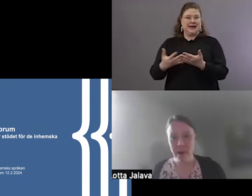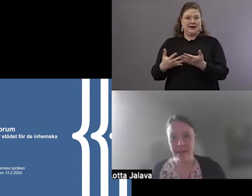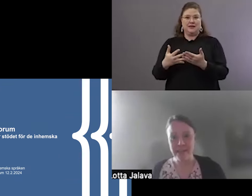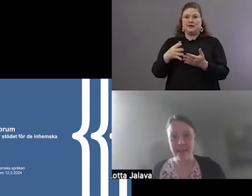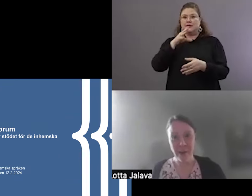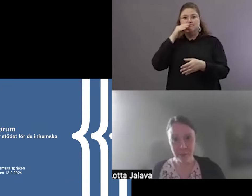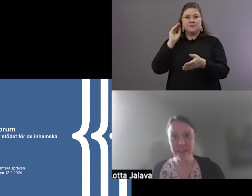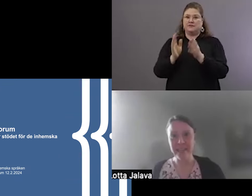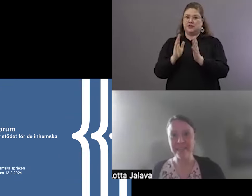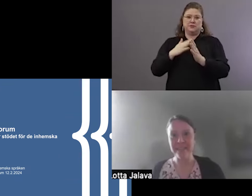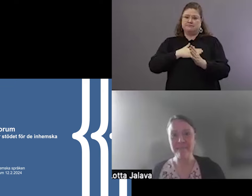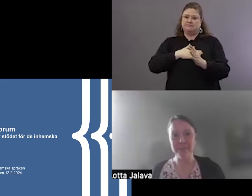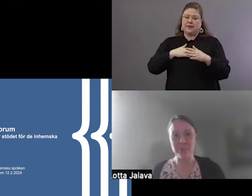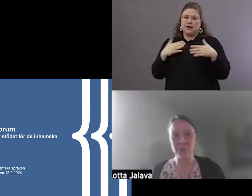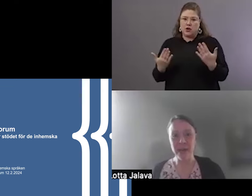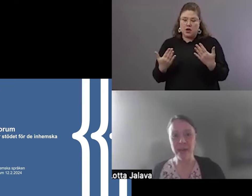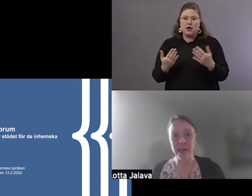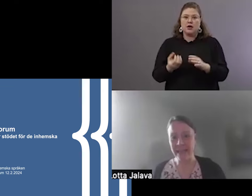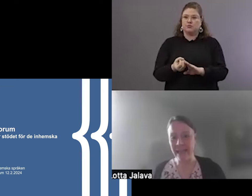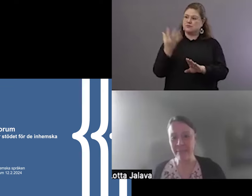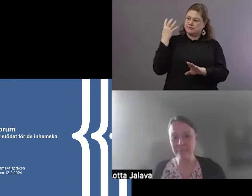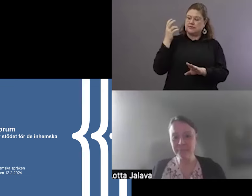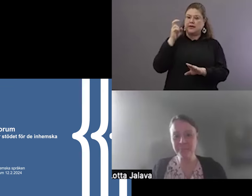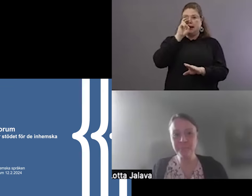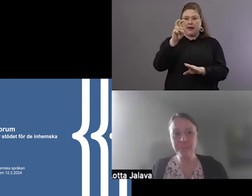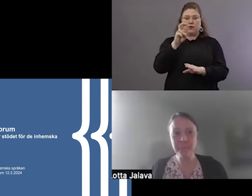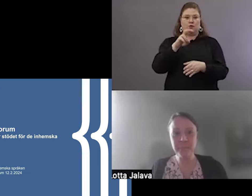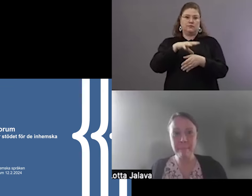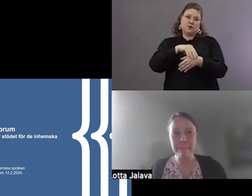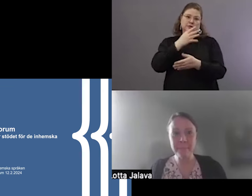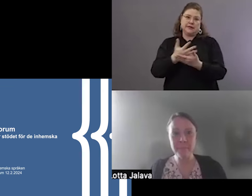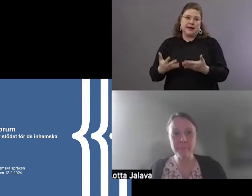saada mukaan, niin saadaan kuitenkin useampi kieli.